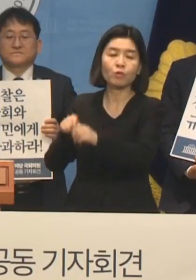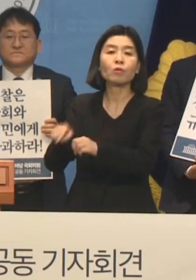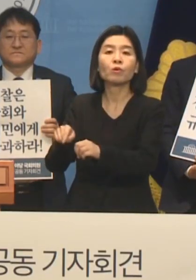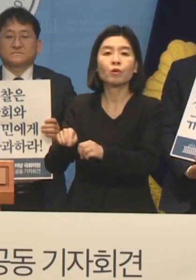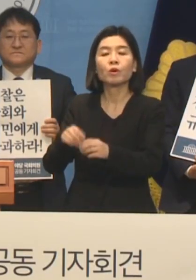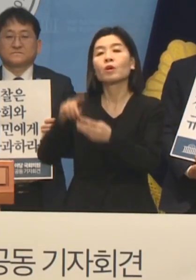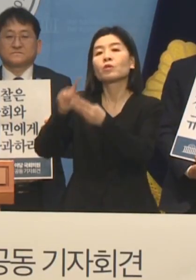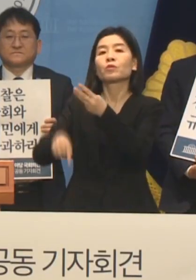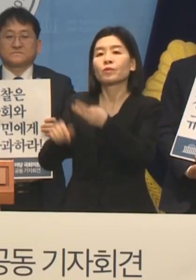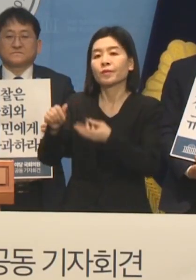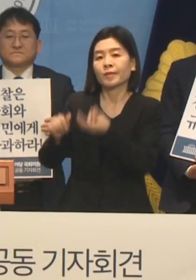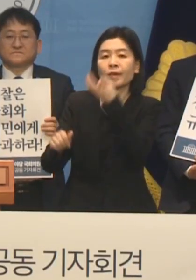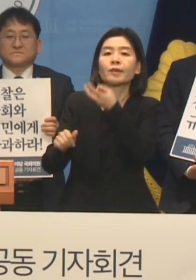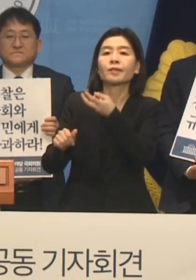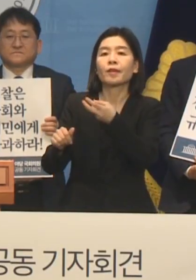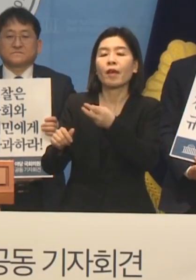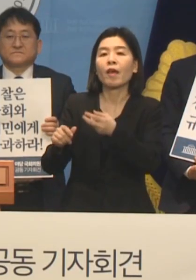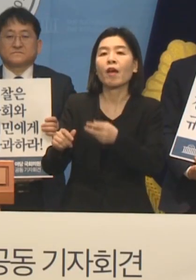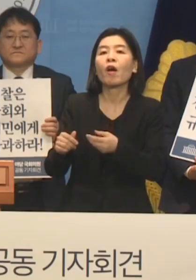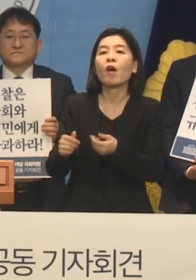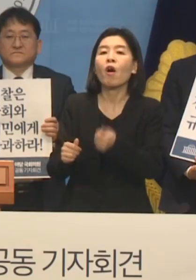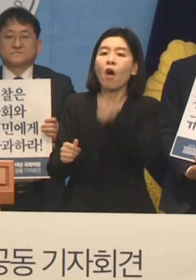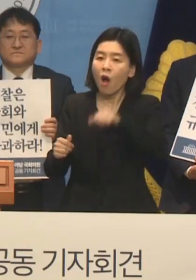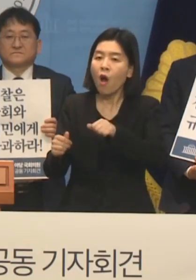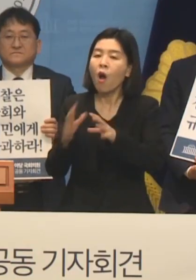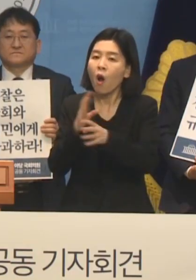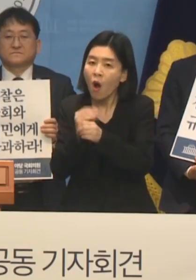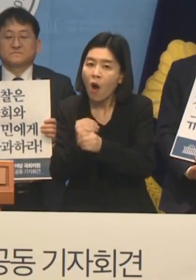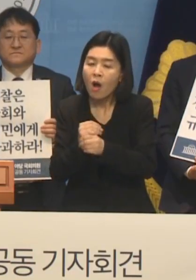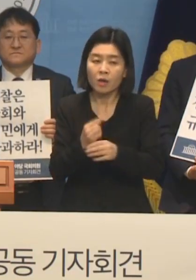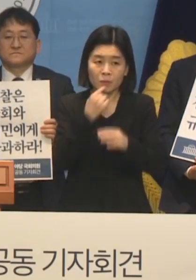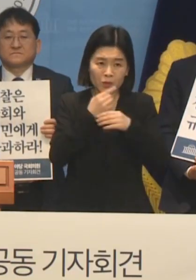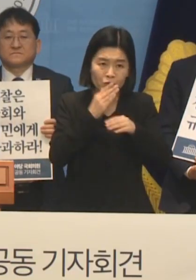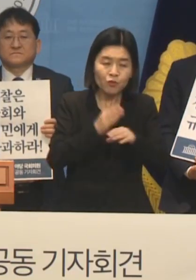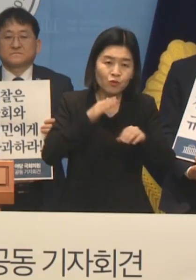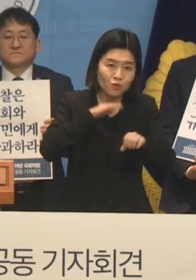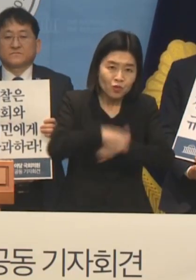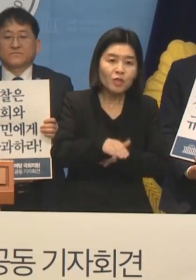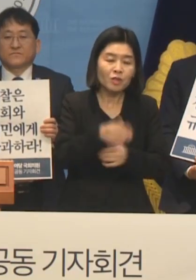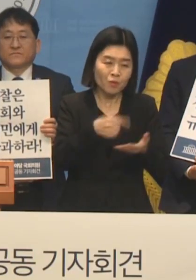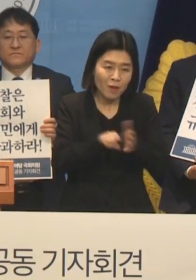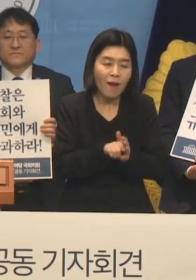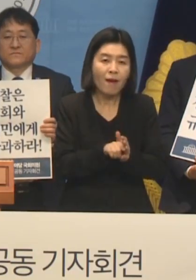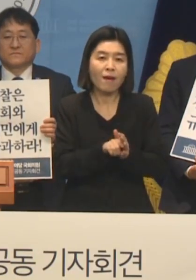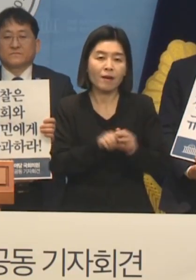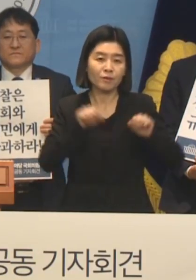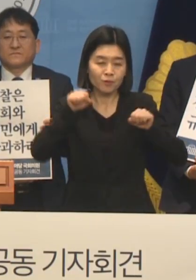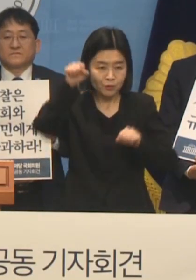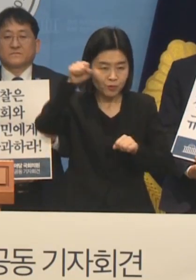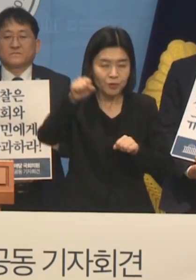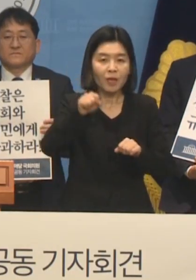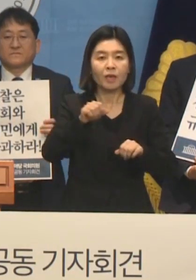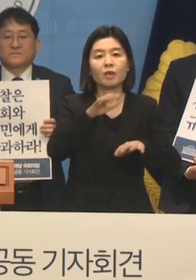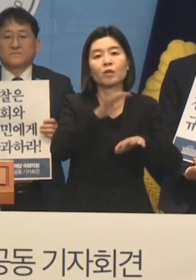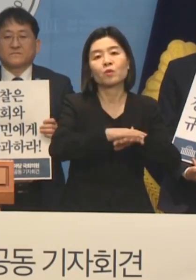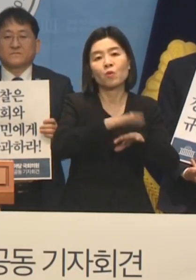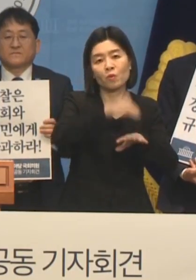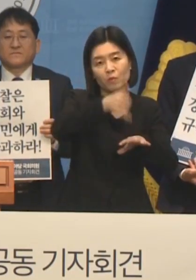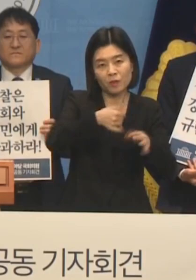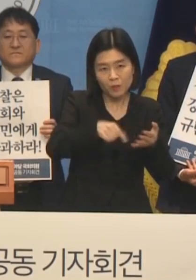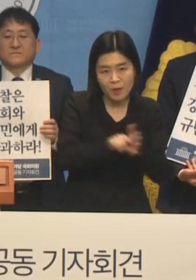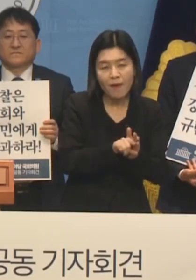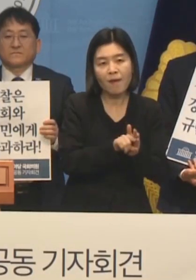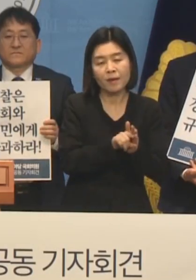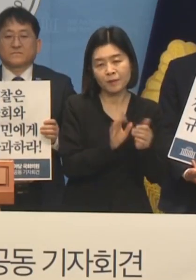윤석열 탄핵 선고와 민주주의를 위해서 싸우는 농민들을 지켜야 한다고 생각했습니다. 그래서 수차례